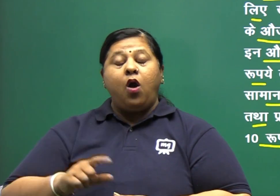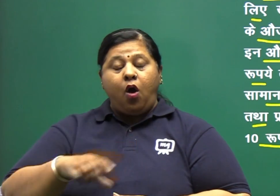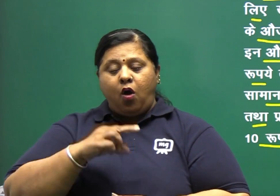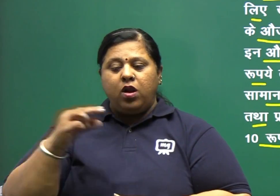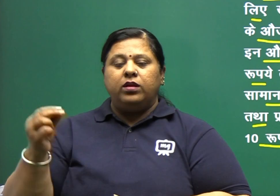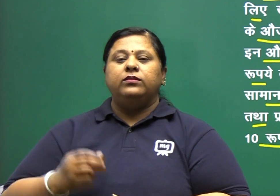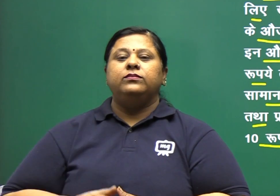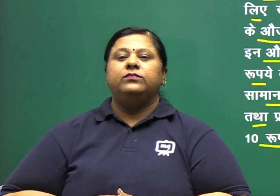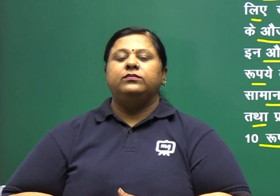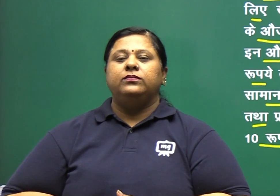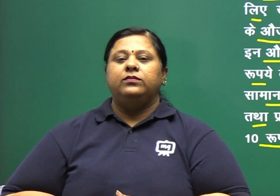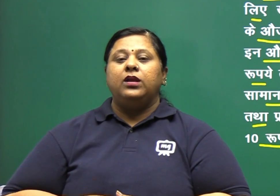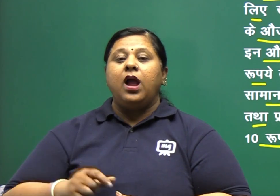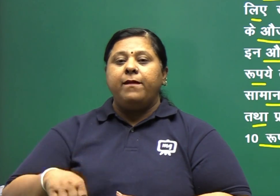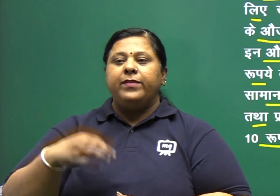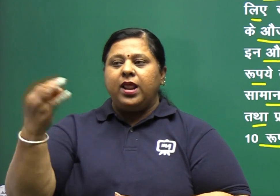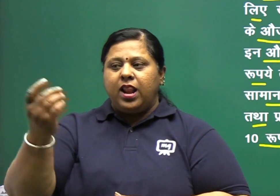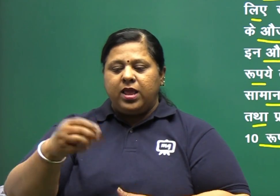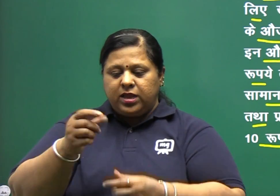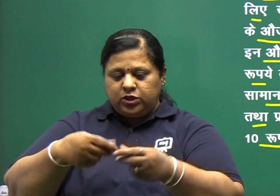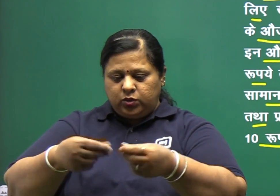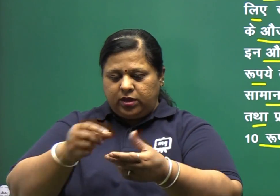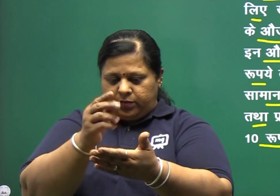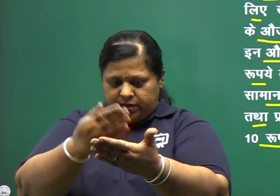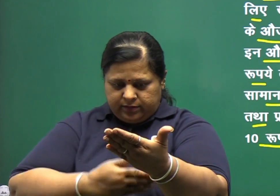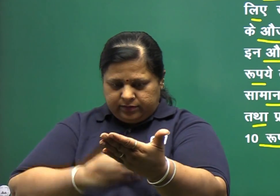और अपने लेखे जोखे में